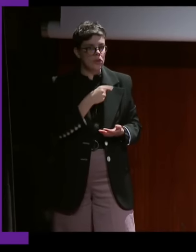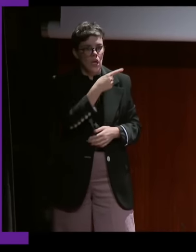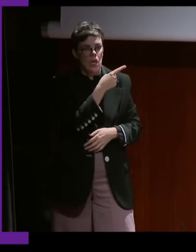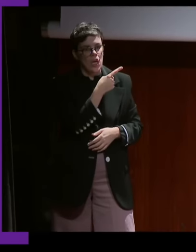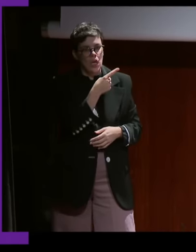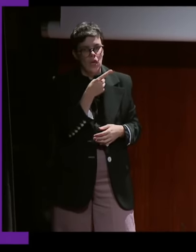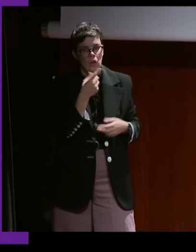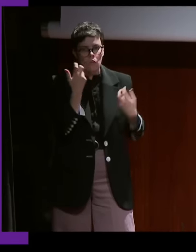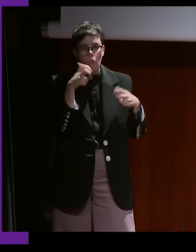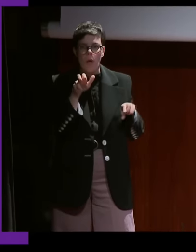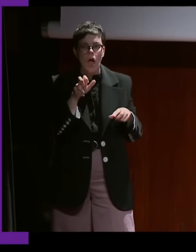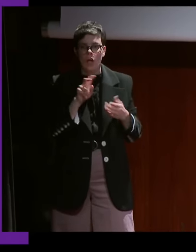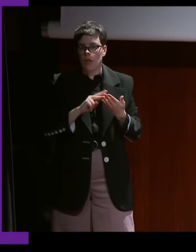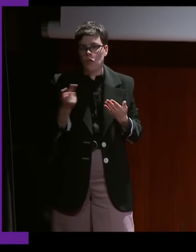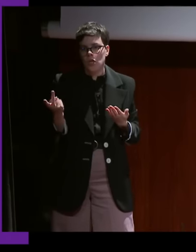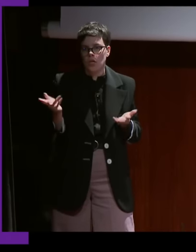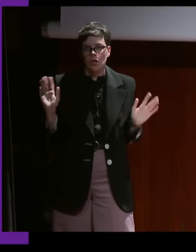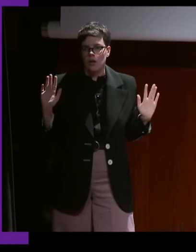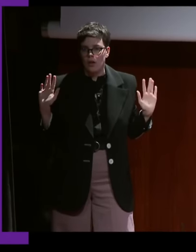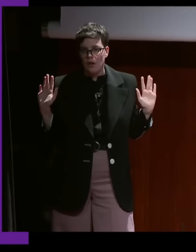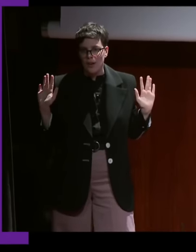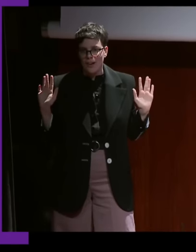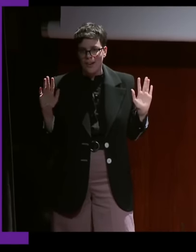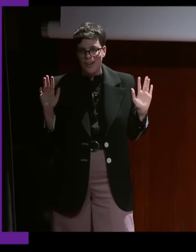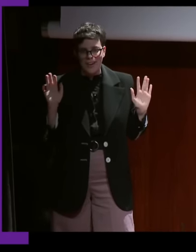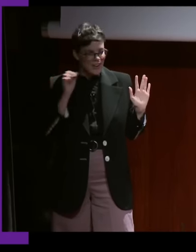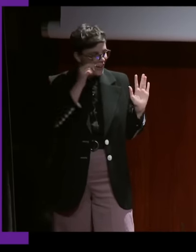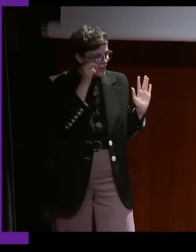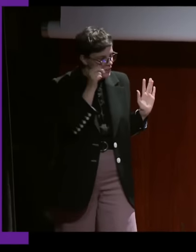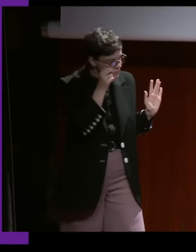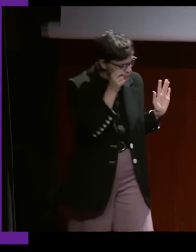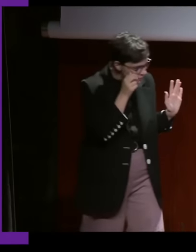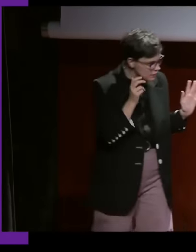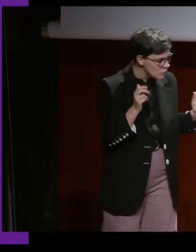Donc, on a fait le choix de ne pas le traduire. Le choix a été fait de ne pas le traduire en français.